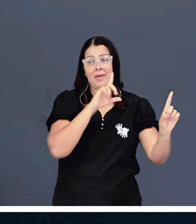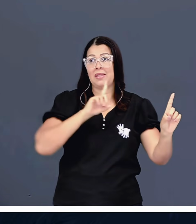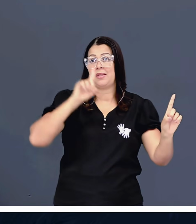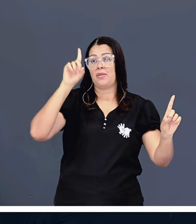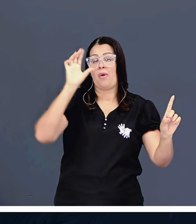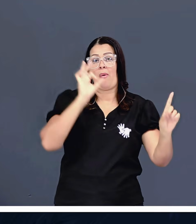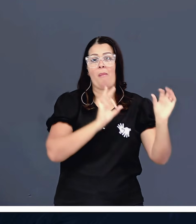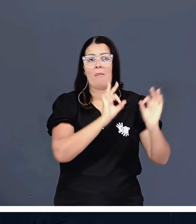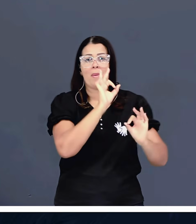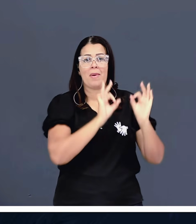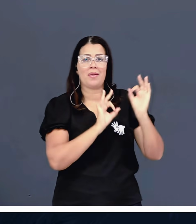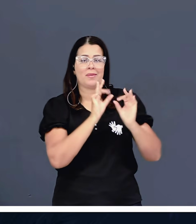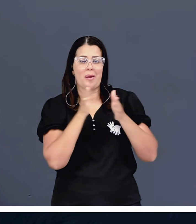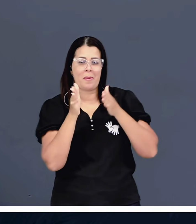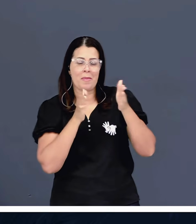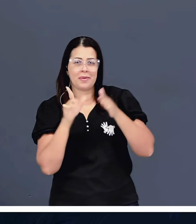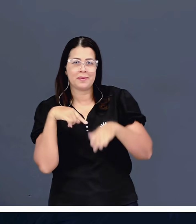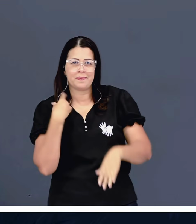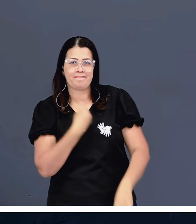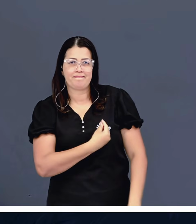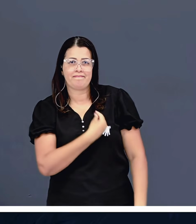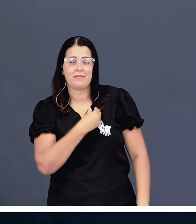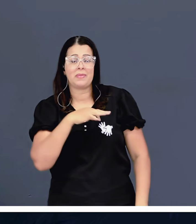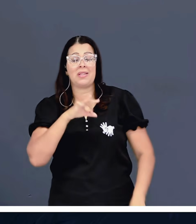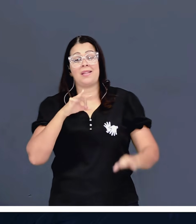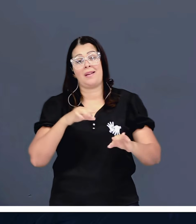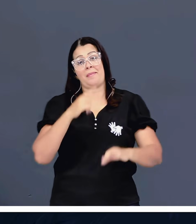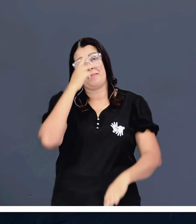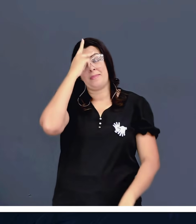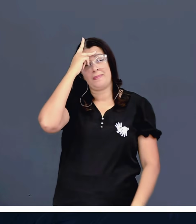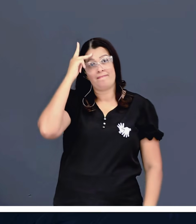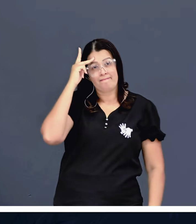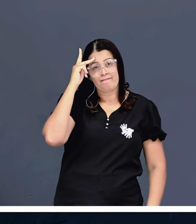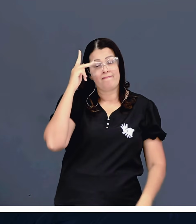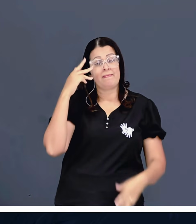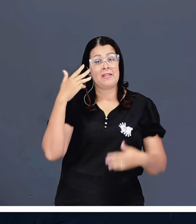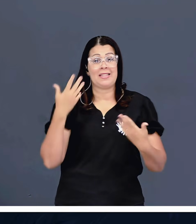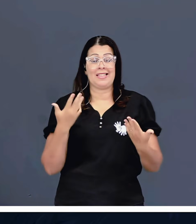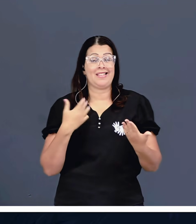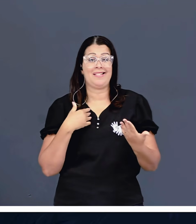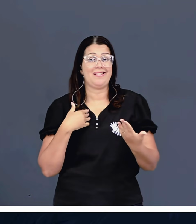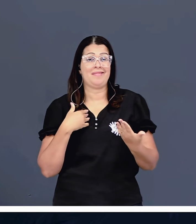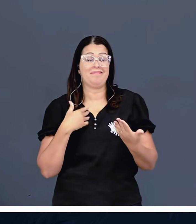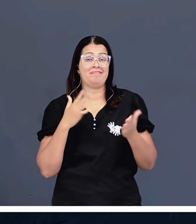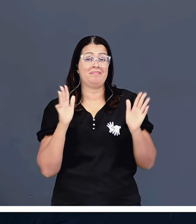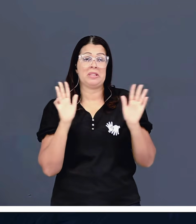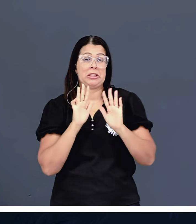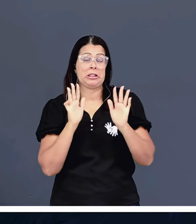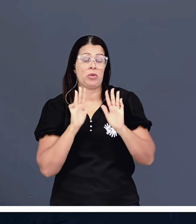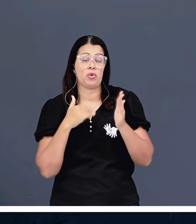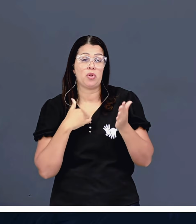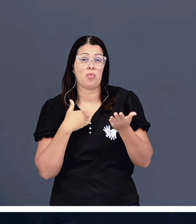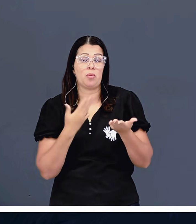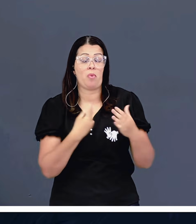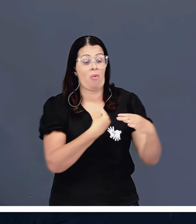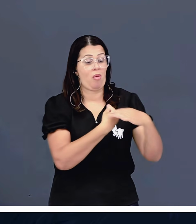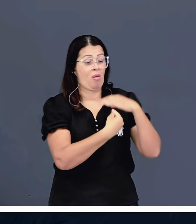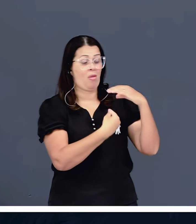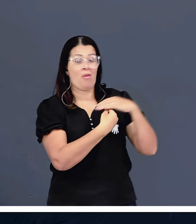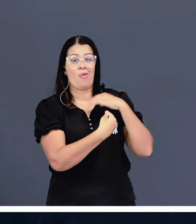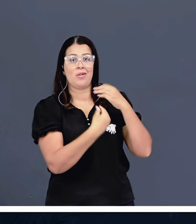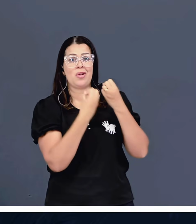para aquela fase da nossa vida. Porque tem certas pessoas que não estão aptas para nos